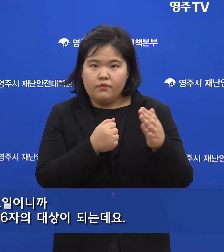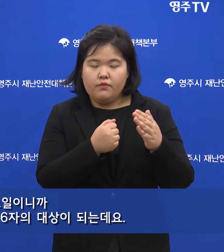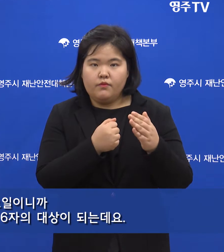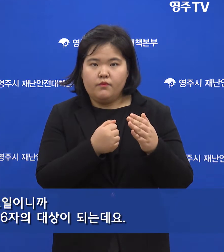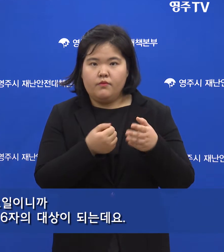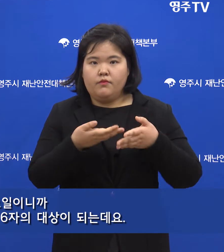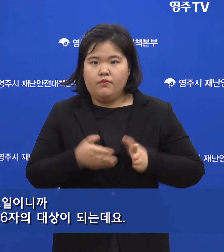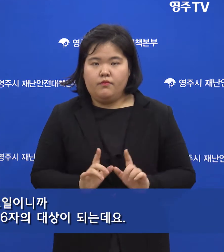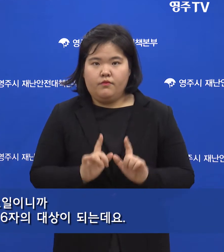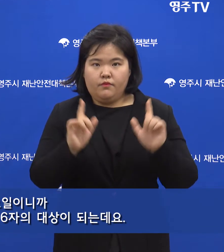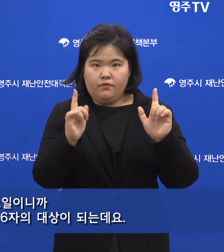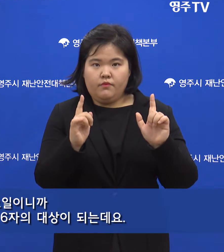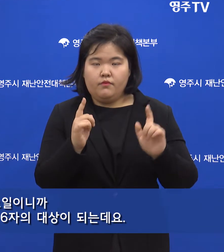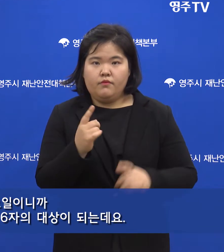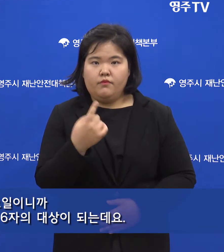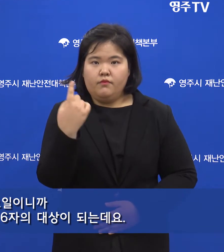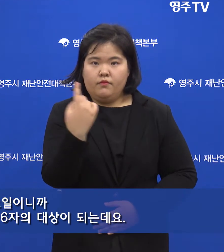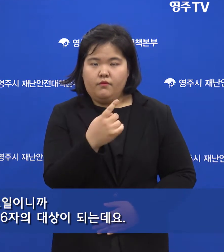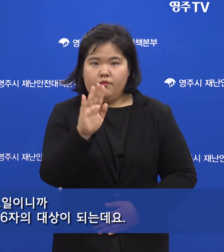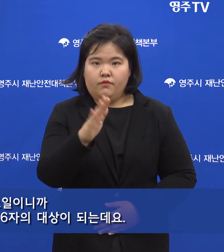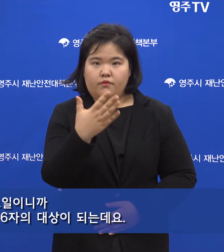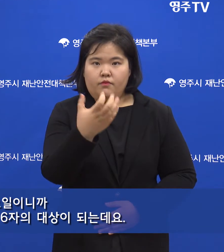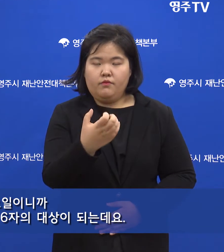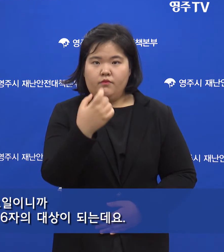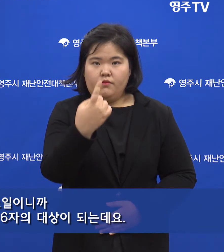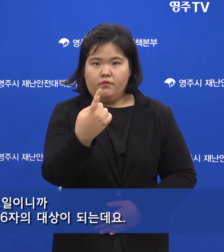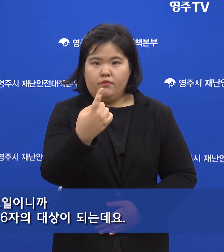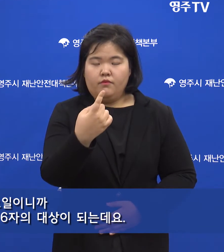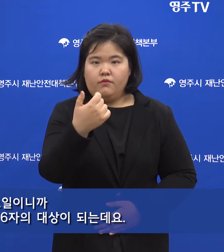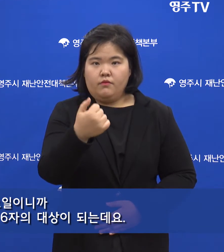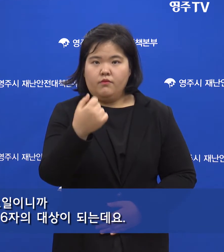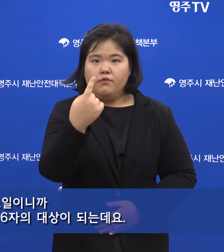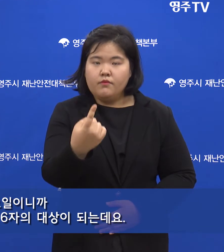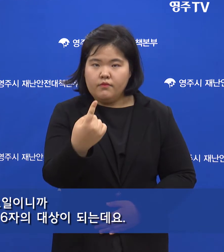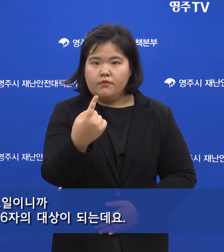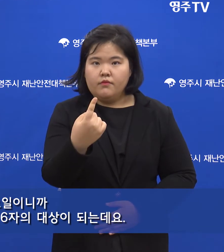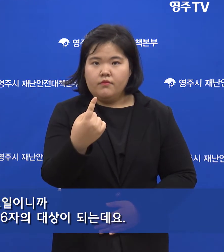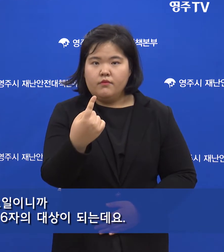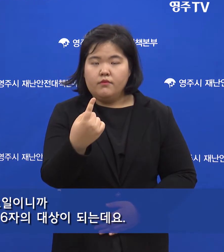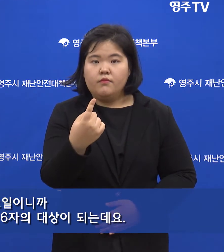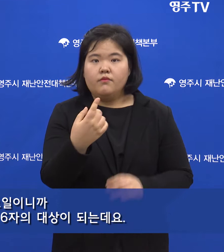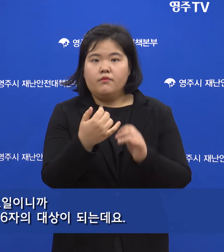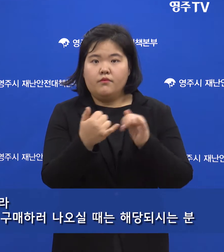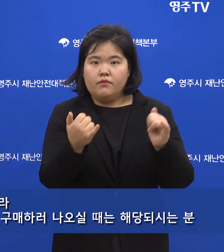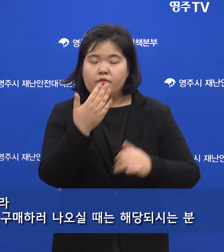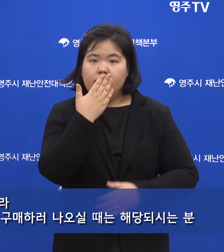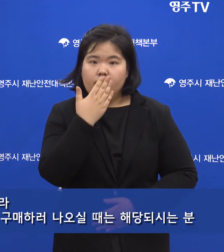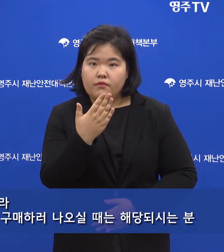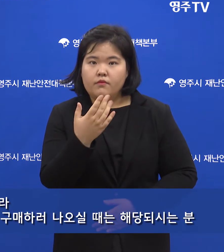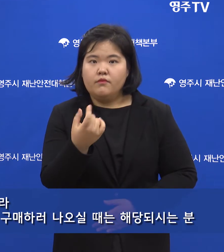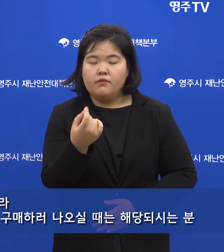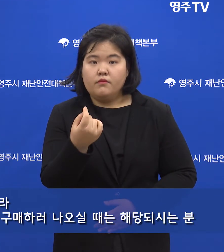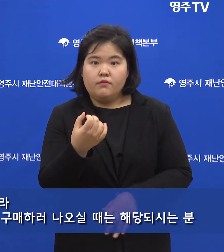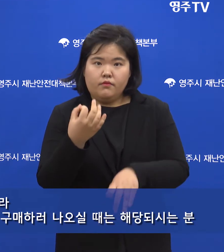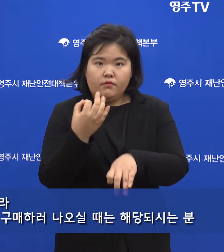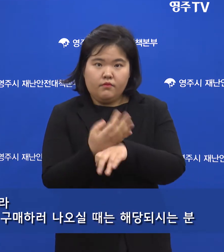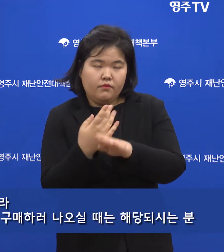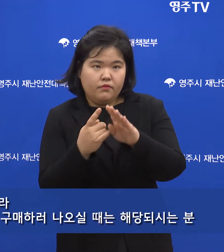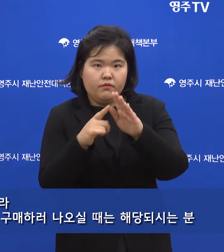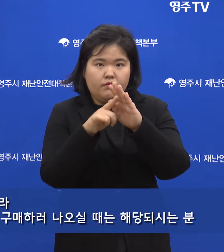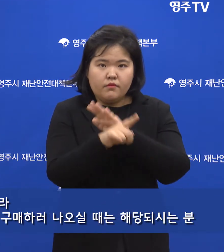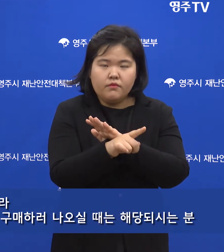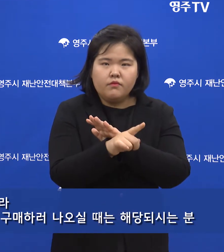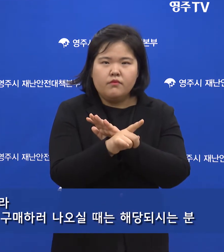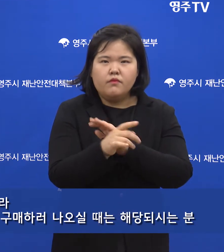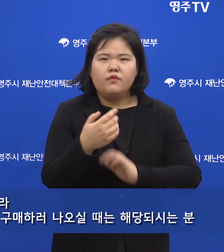생년 61년 또는 51년 1자와 6자의 대상이 되는데요. 이 구매를 하러 나오시는 분이